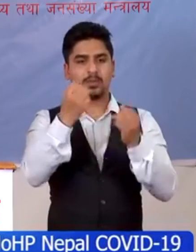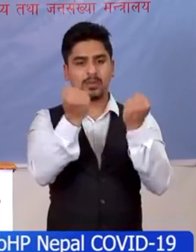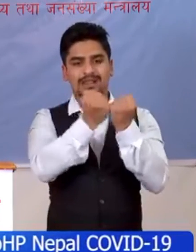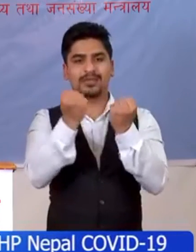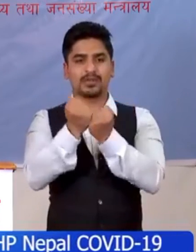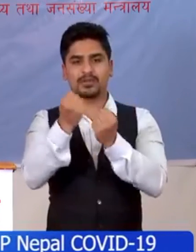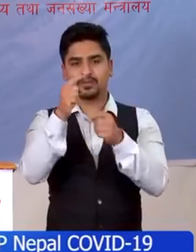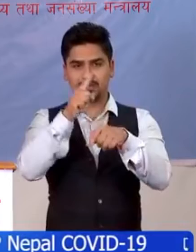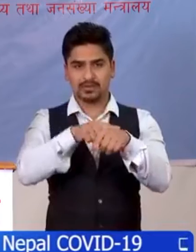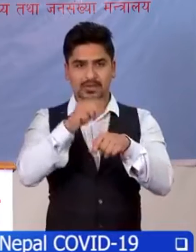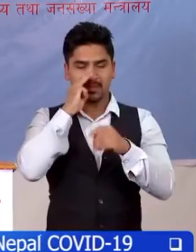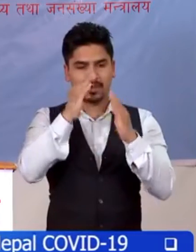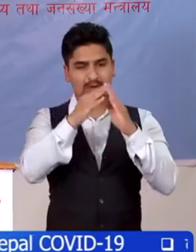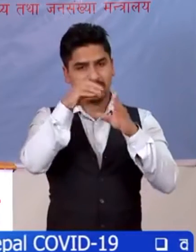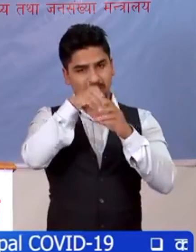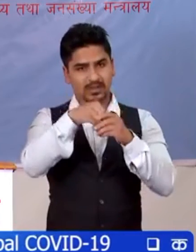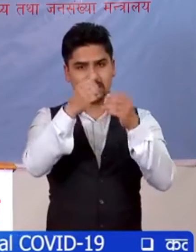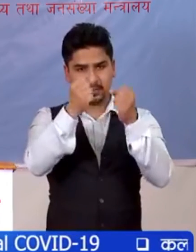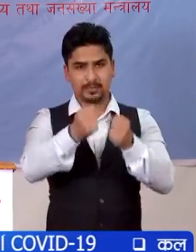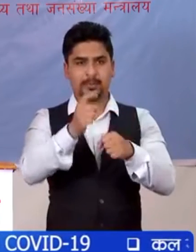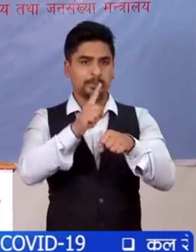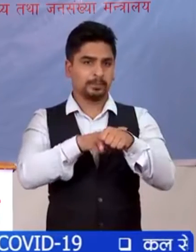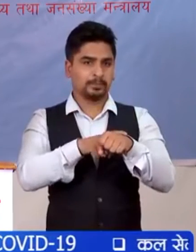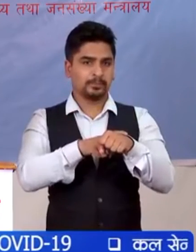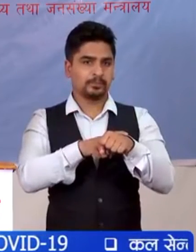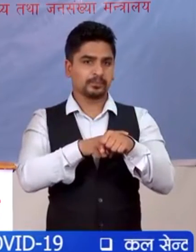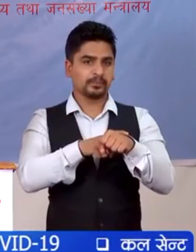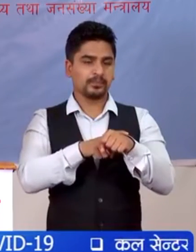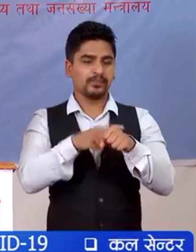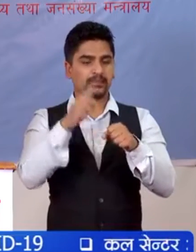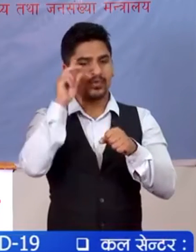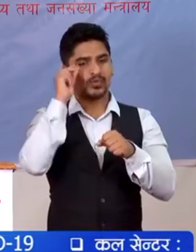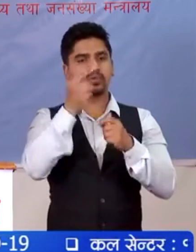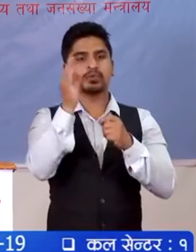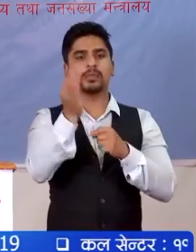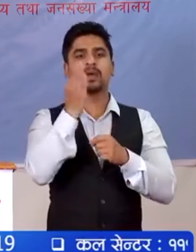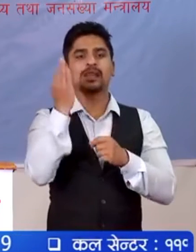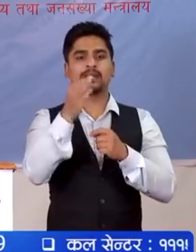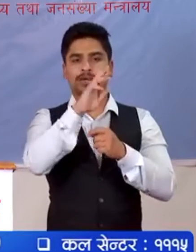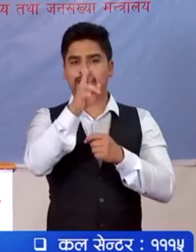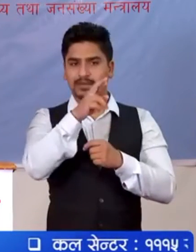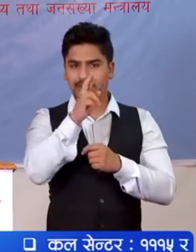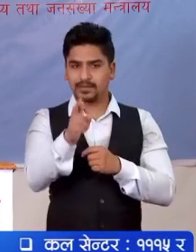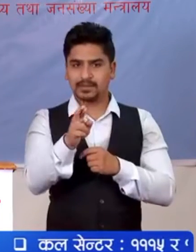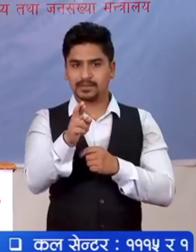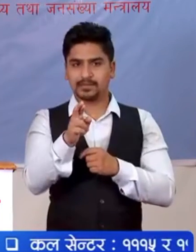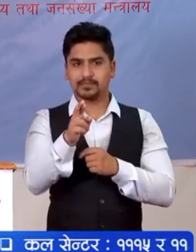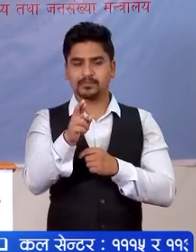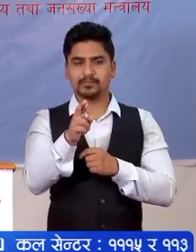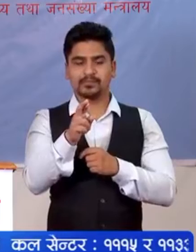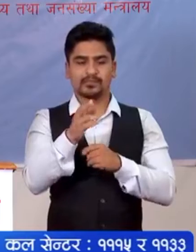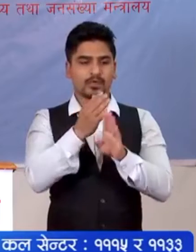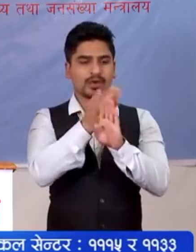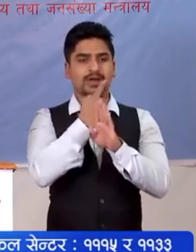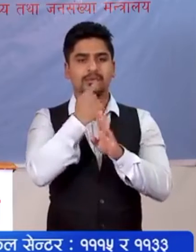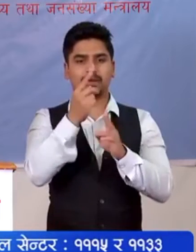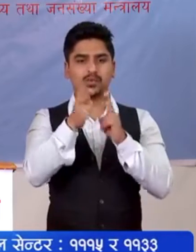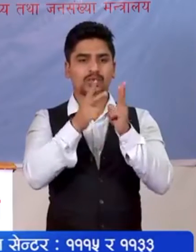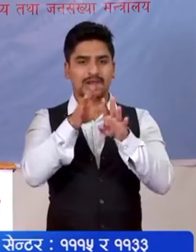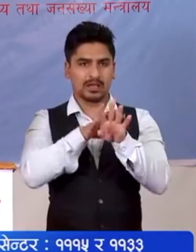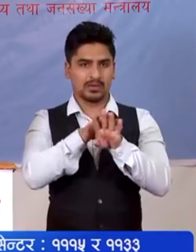समयमा घरभित्र रहँदाखेरि सहज वातावरण र अघि मैले